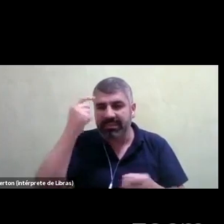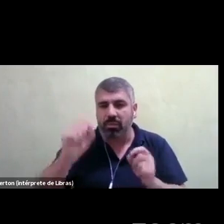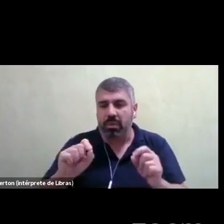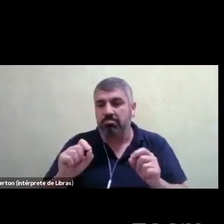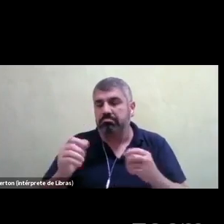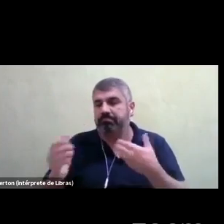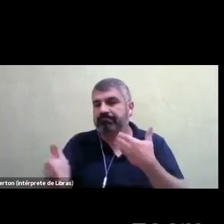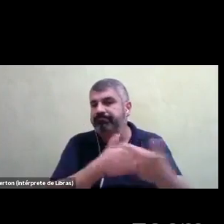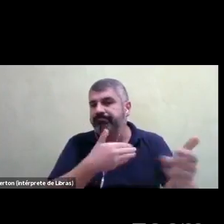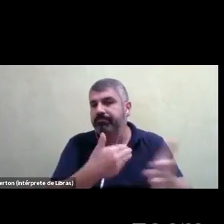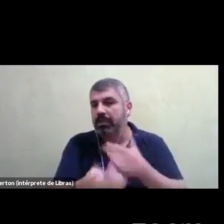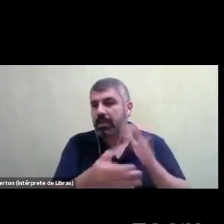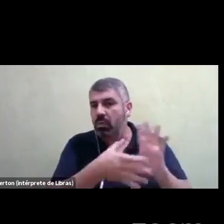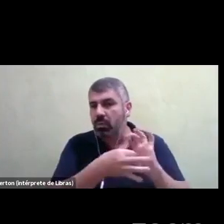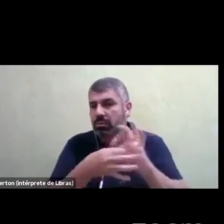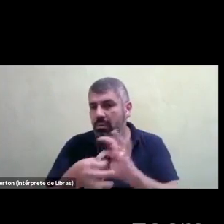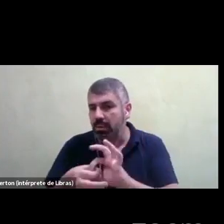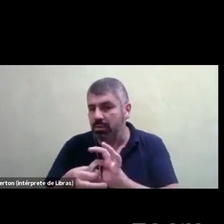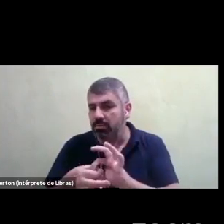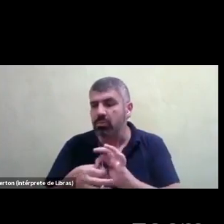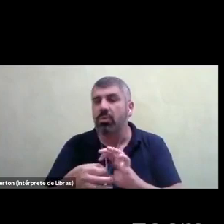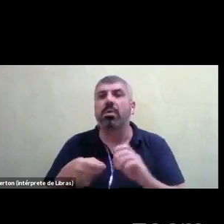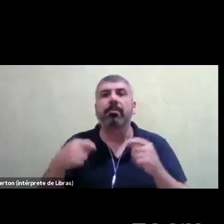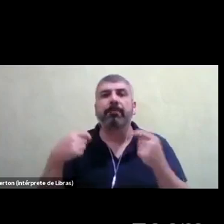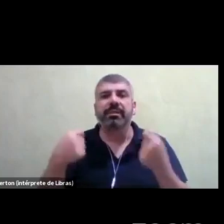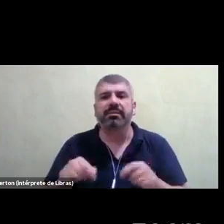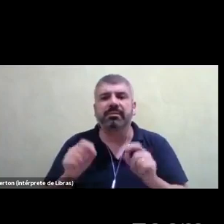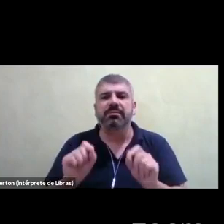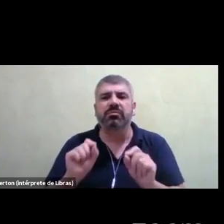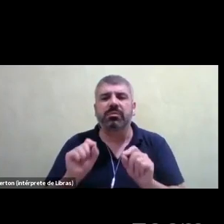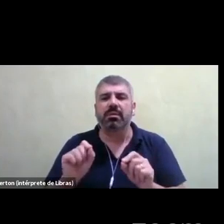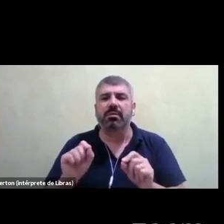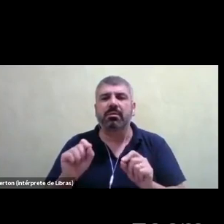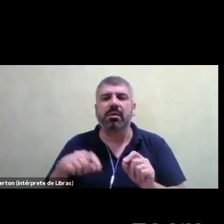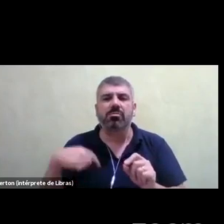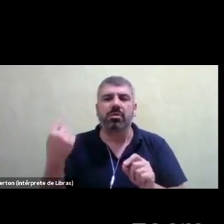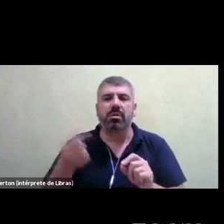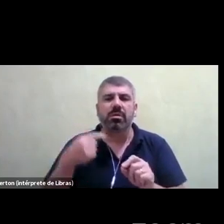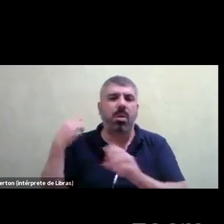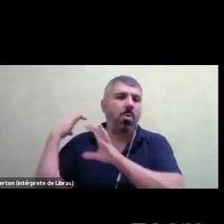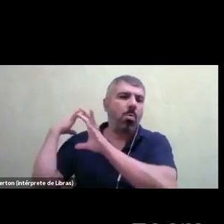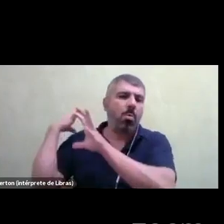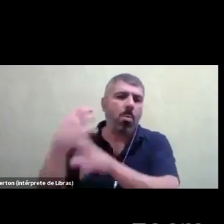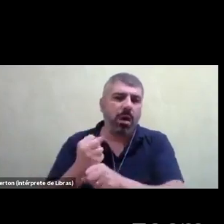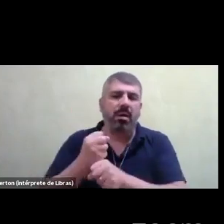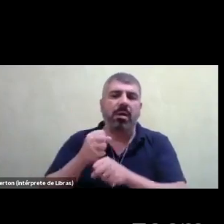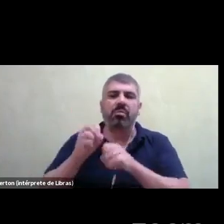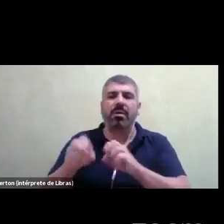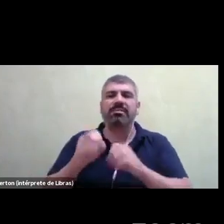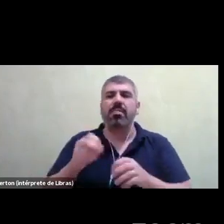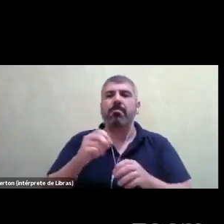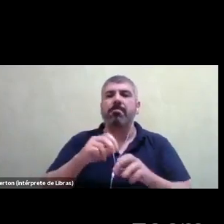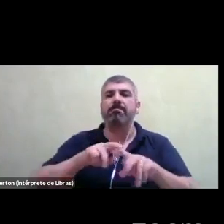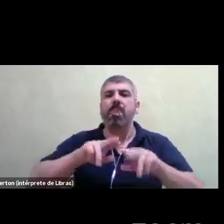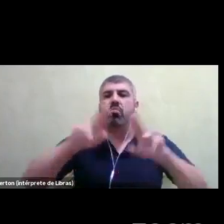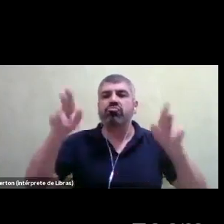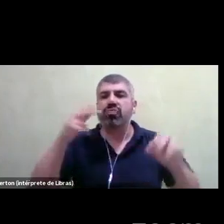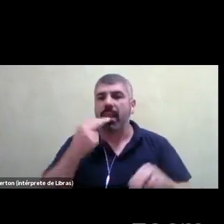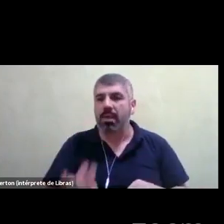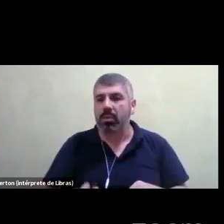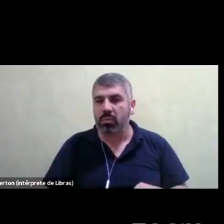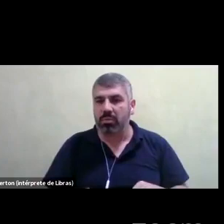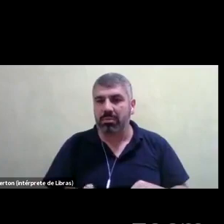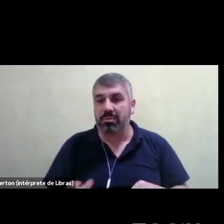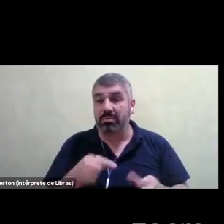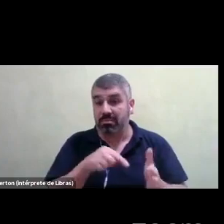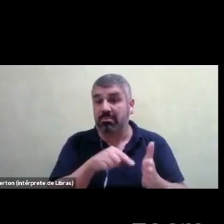do contexto, é preciso a gente recuperar a ideia de educação multilingüe que está ali colocada e aquela